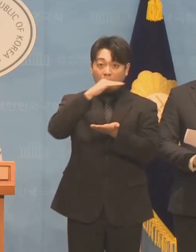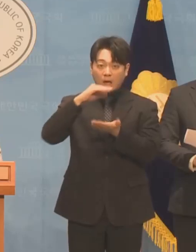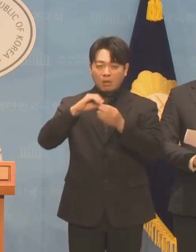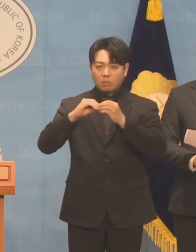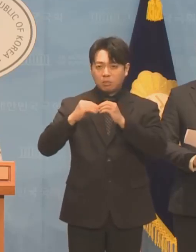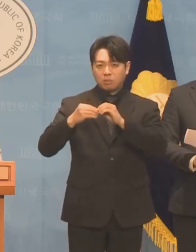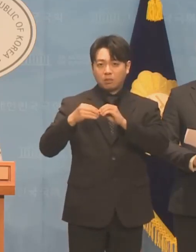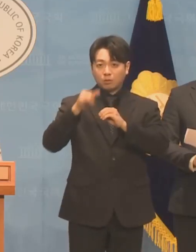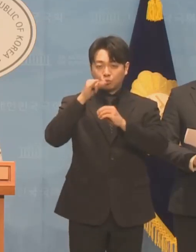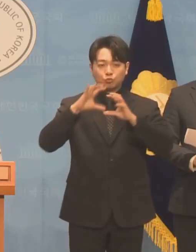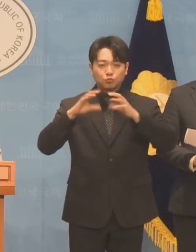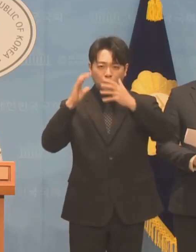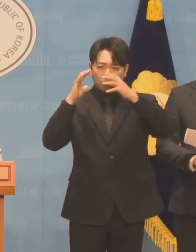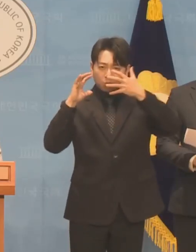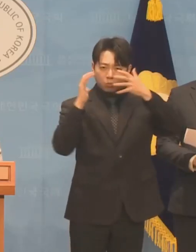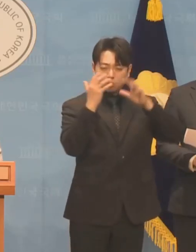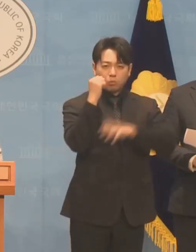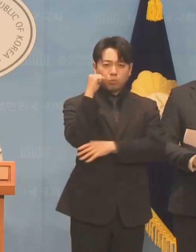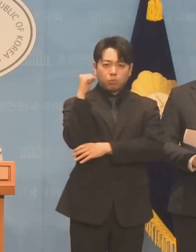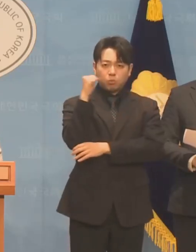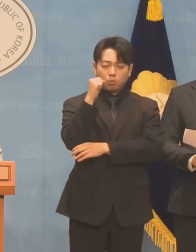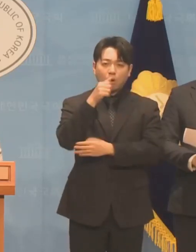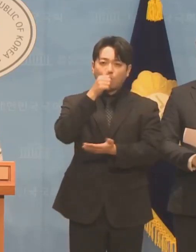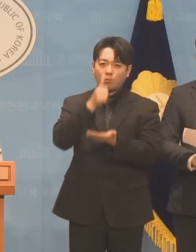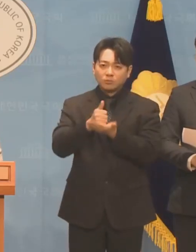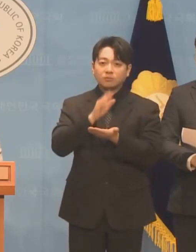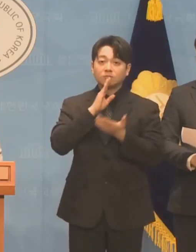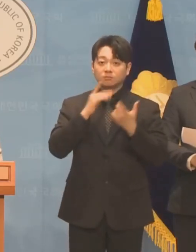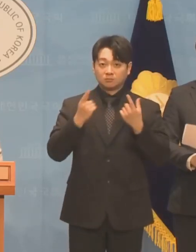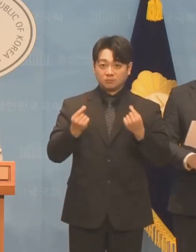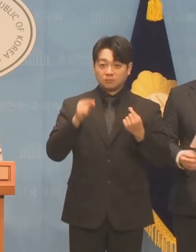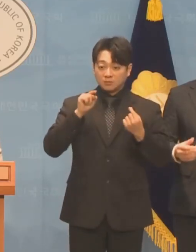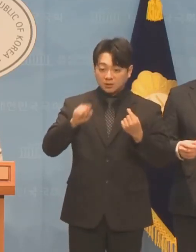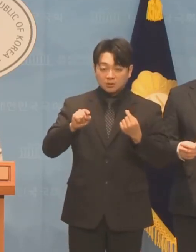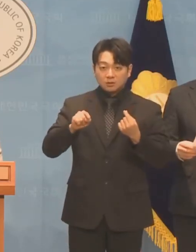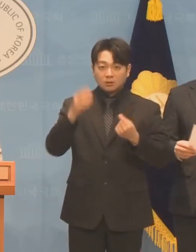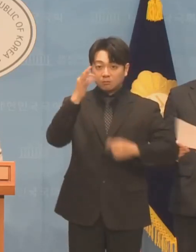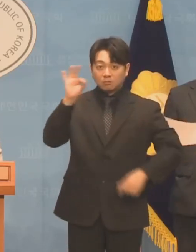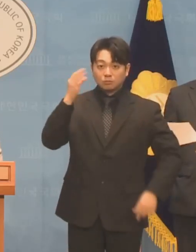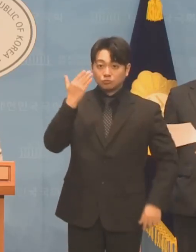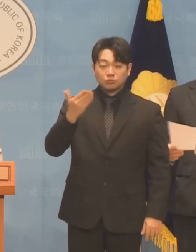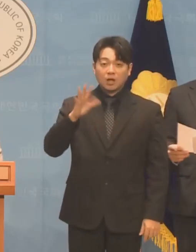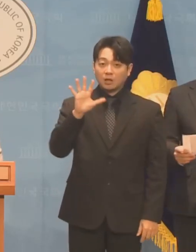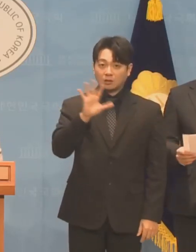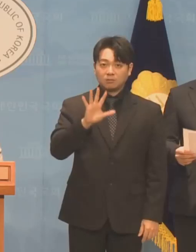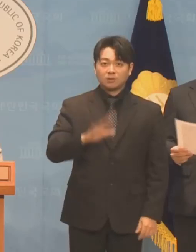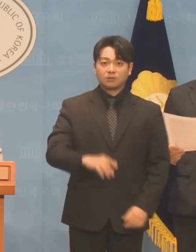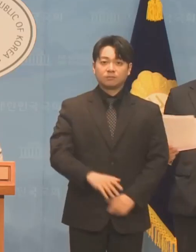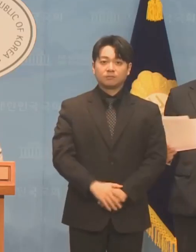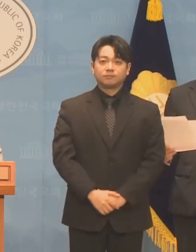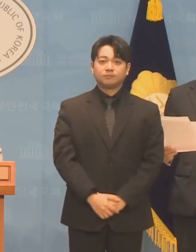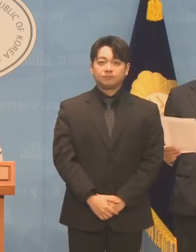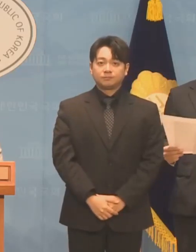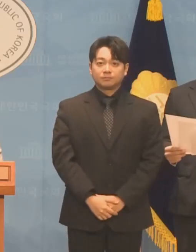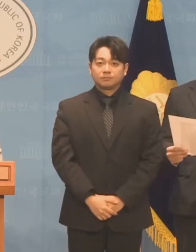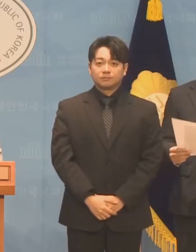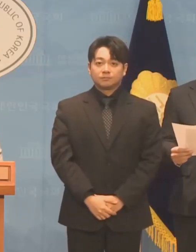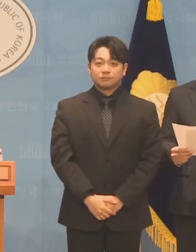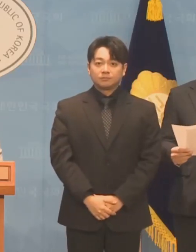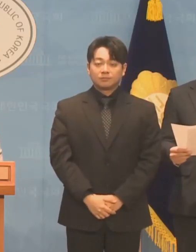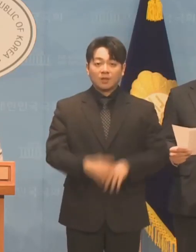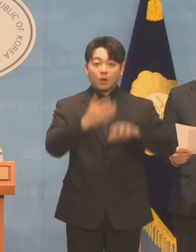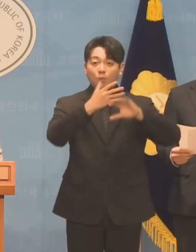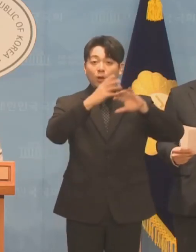흔드는 중대한 범죄 행위입니다. 더불어민주당은 이를 단호히 용납하지 않을 것입니다. 왜곡과 거짓으로 정치적